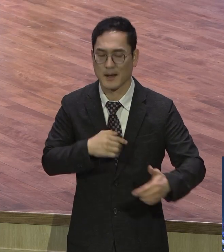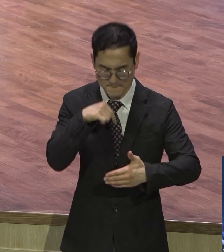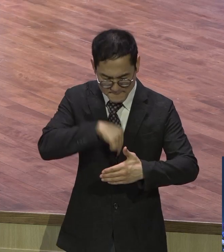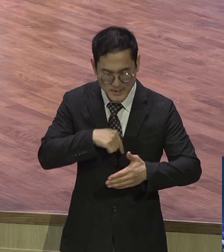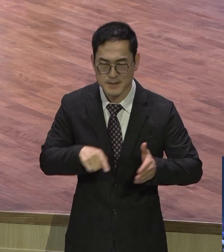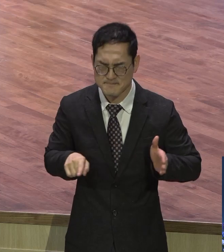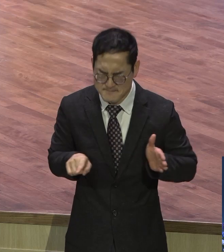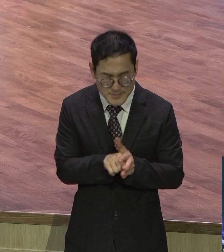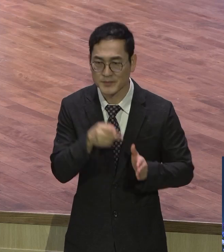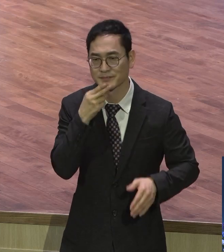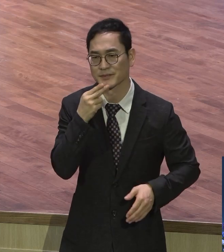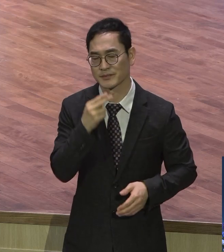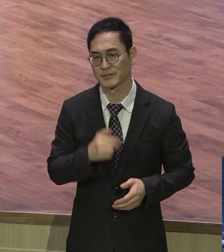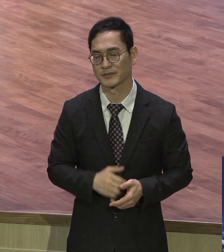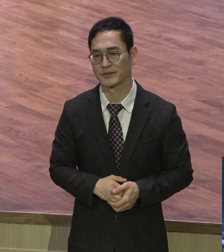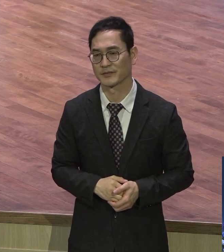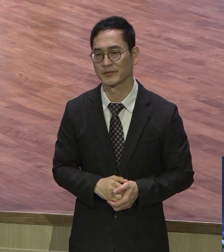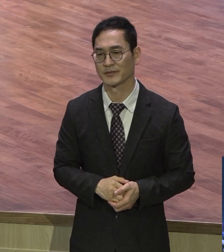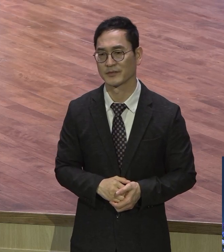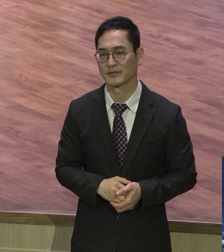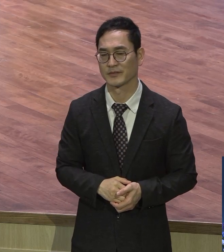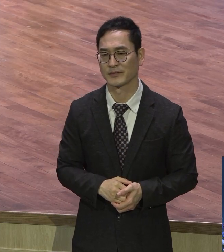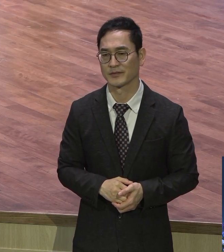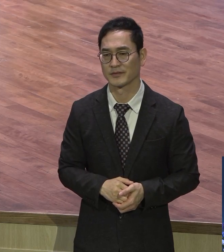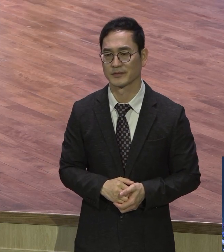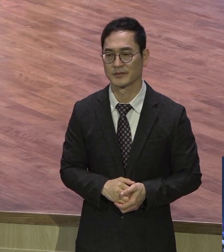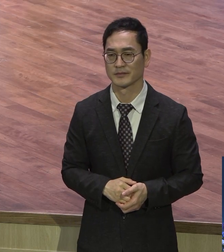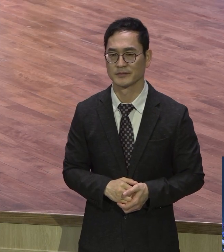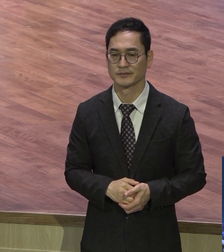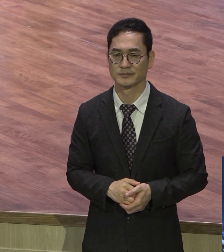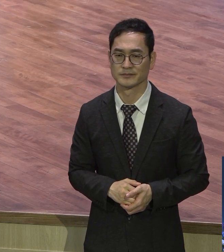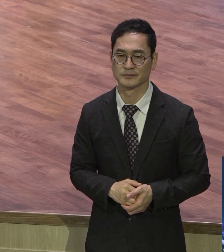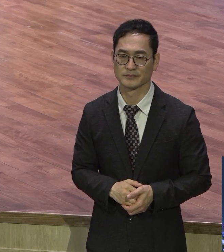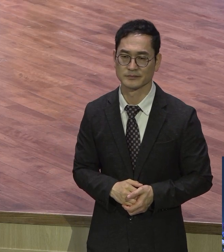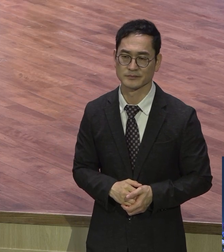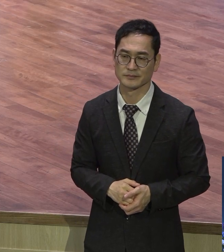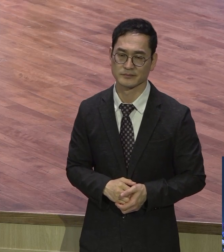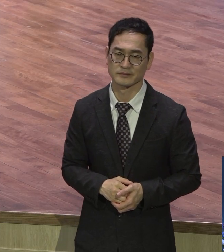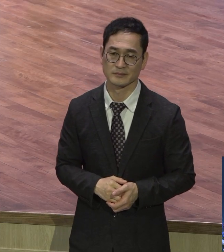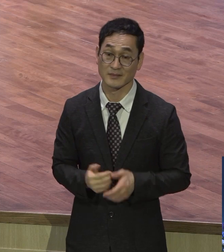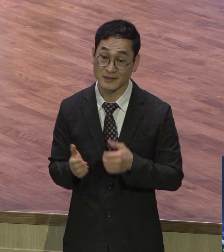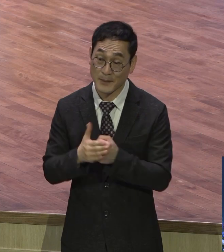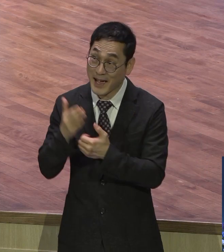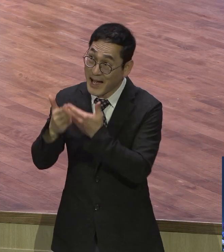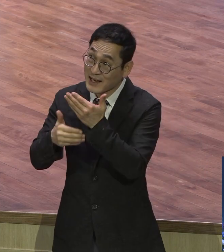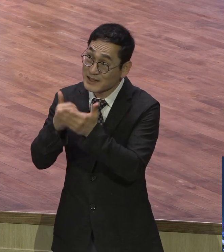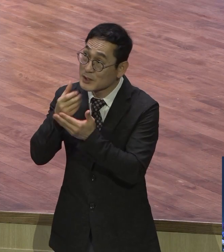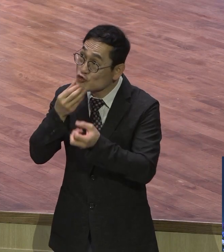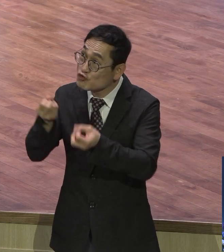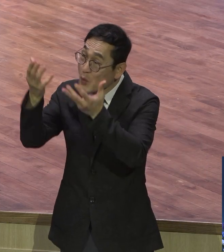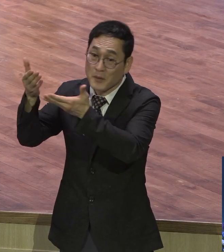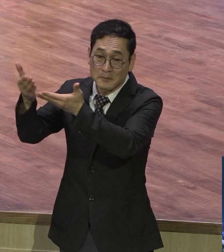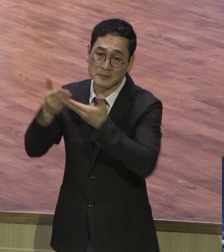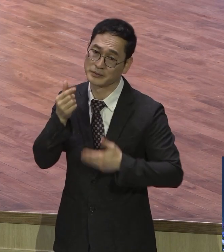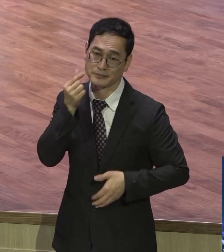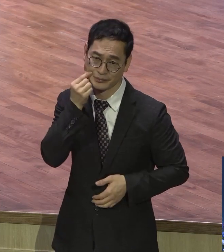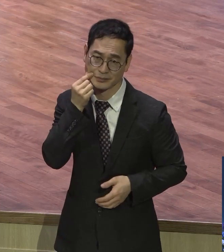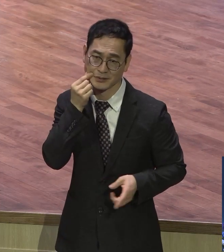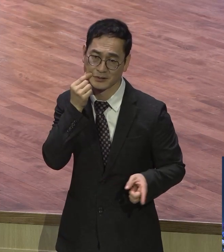절대적 믿음 확고 부동한 믿음 없어요 그 혜택을 하나도 못 받아요 응답 하나도 못 받아요